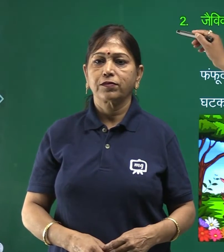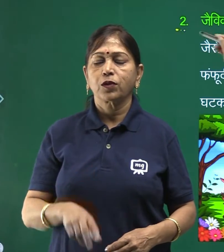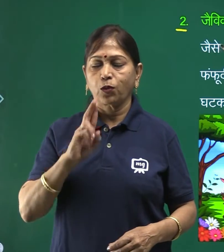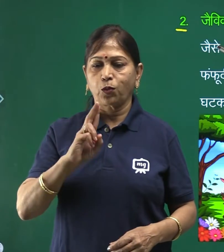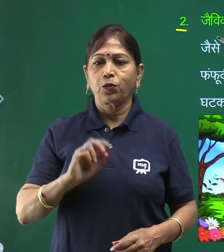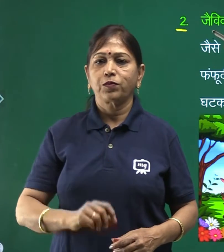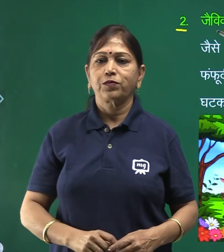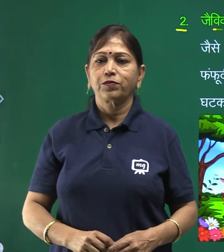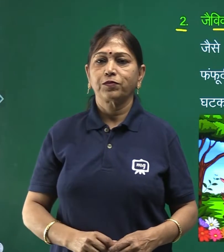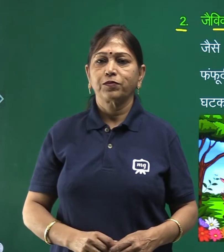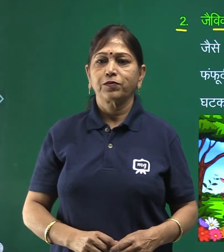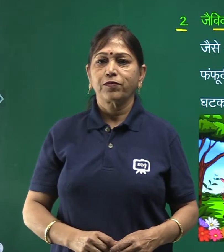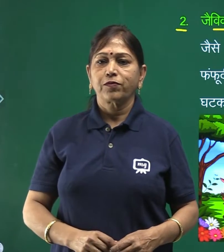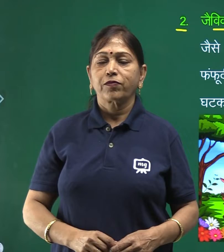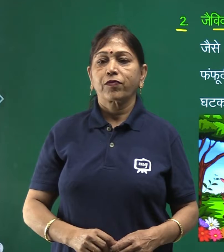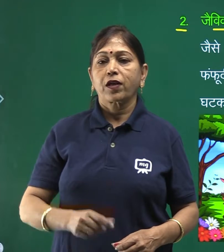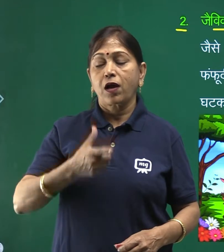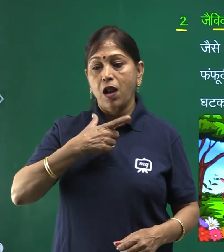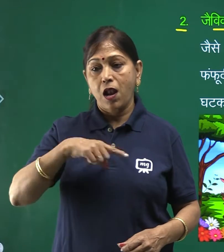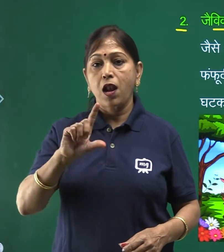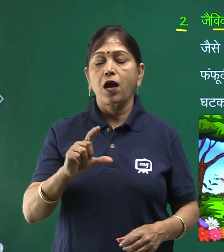दो जैविक घटक